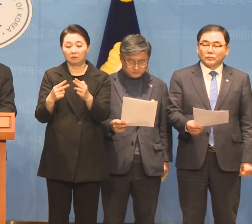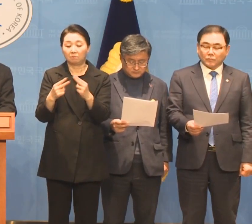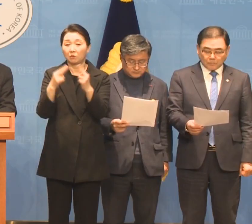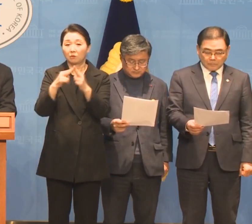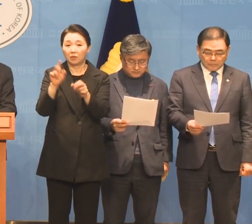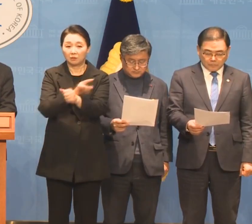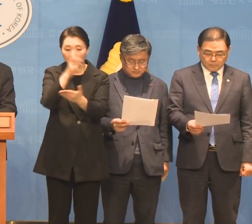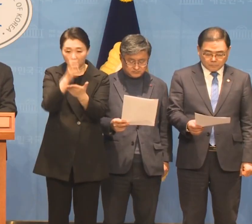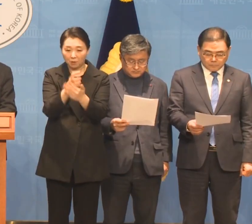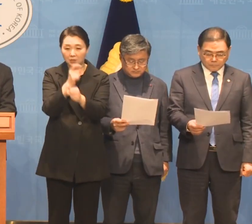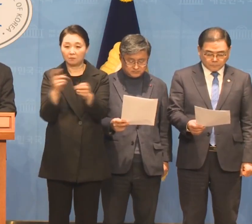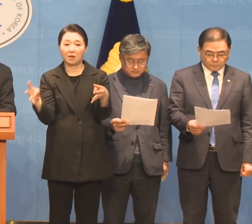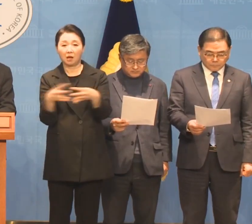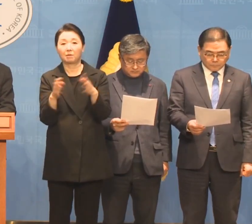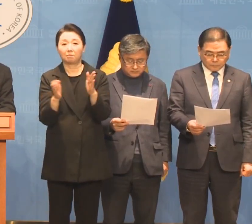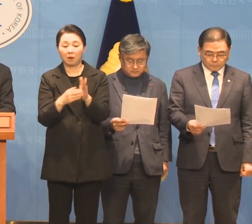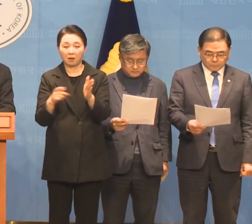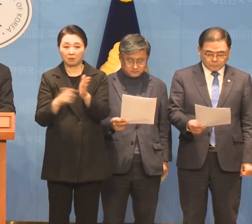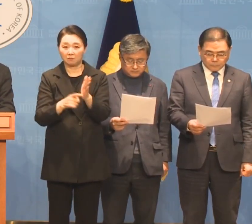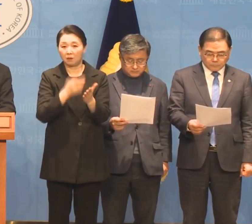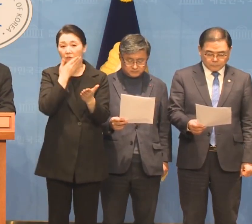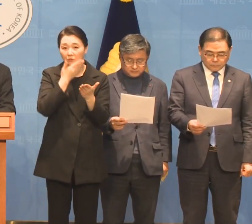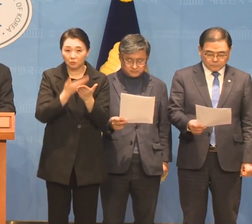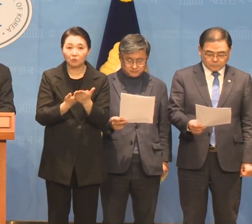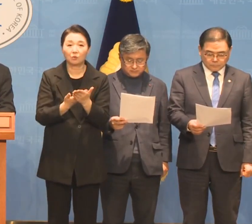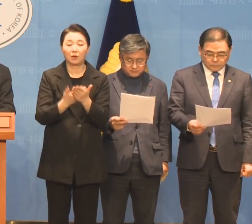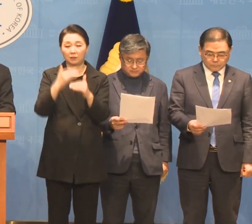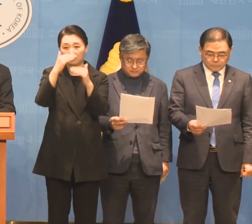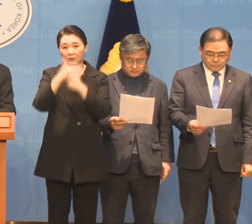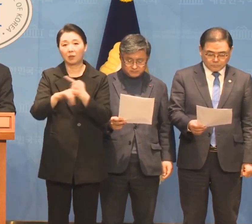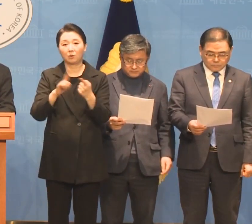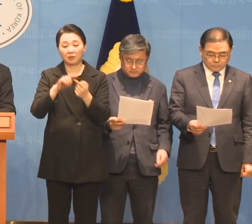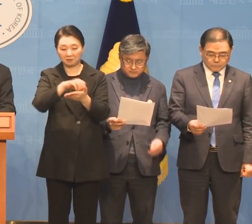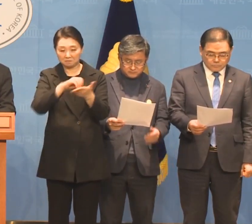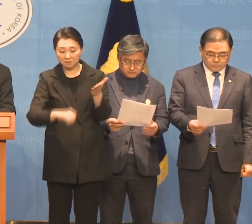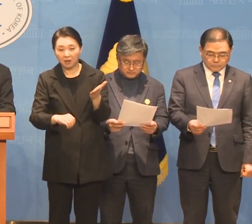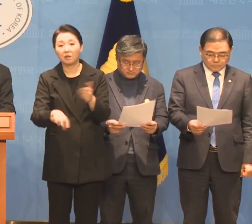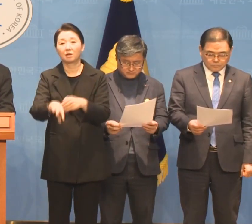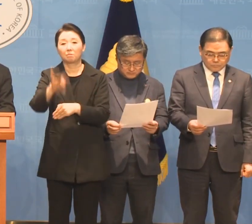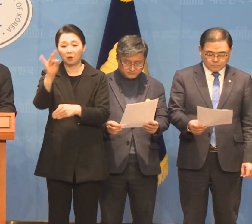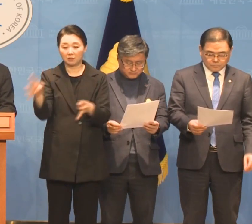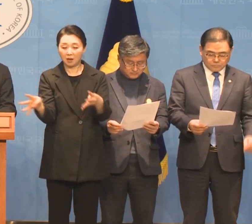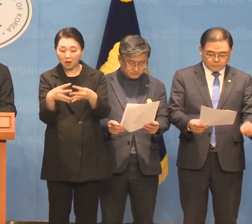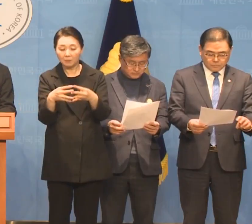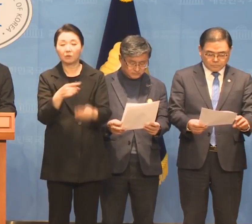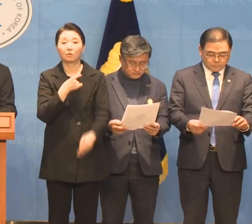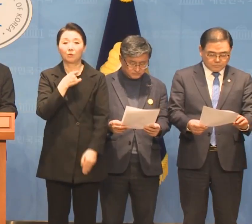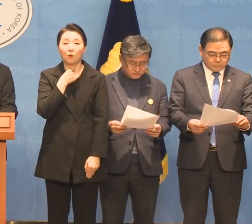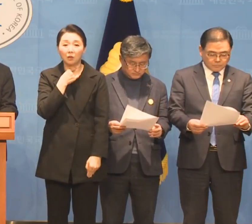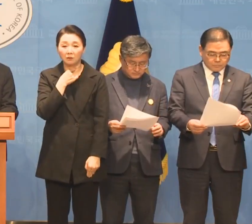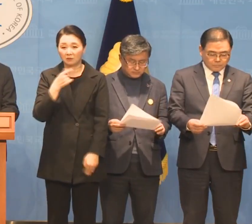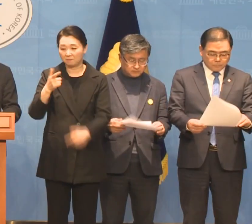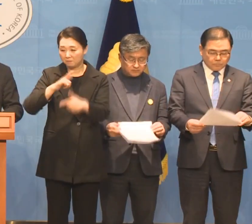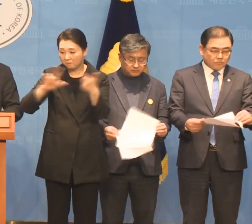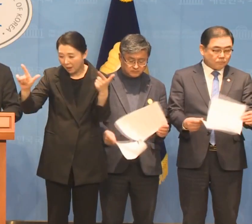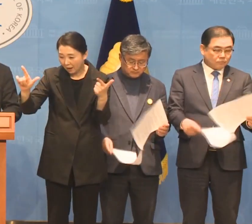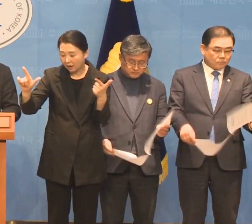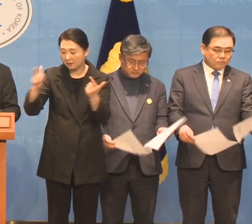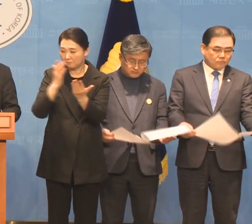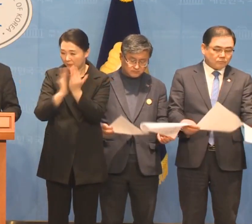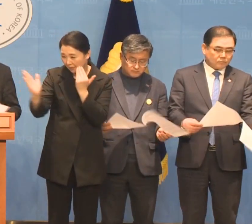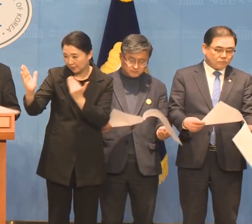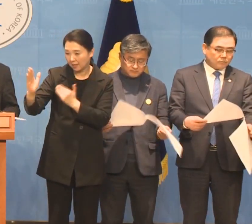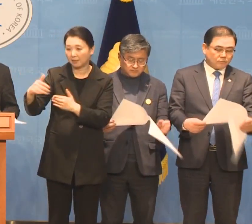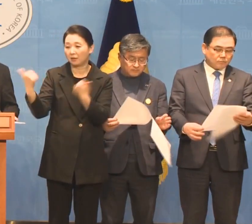이미 합의된 긴급하고 중요한 내용을 떼어내 먼저 합의 처리하고 이견 있는 부분은 좀 더